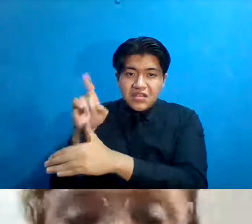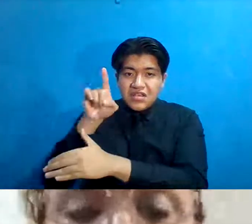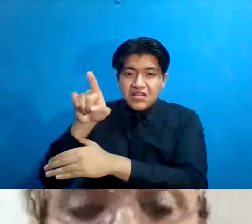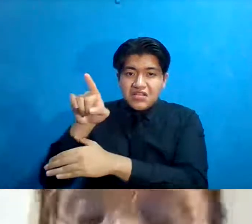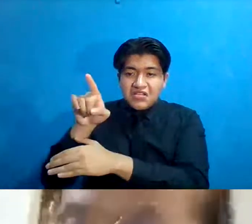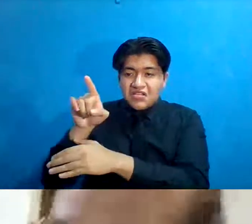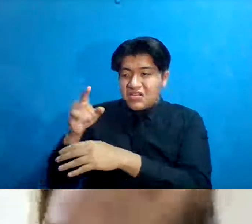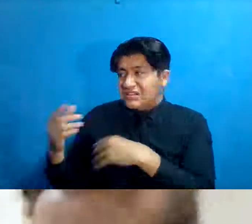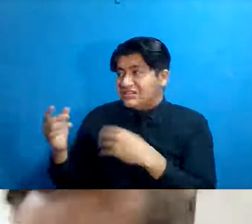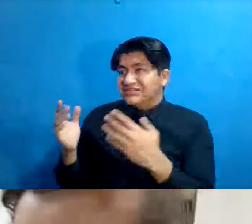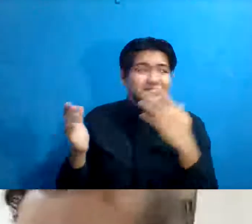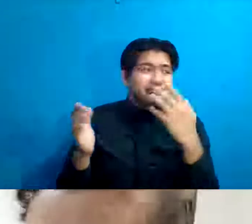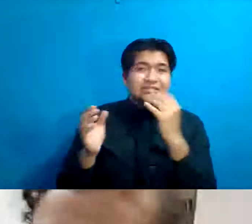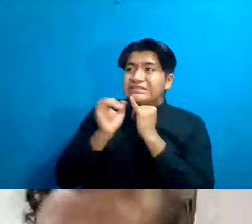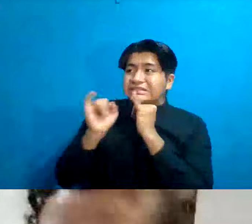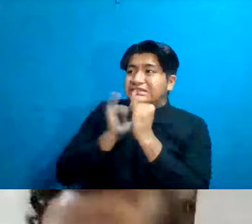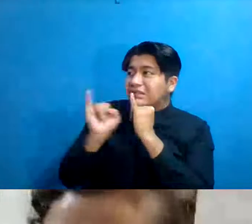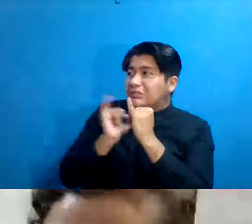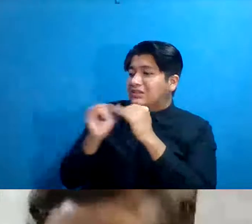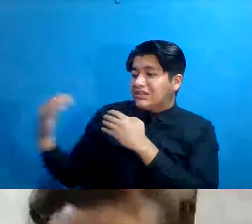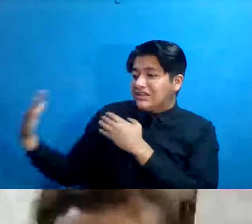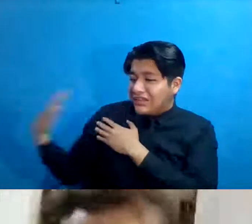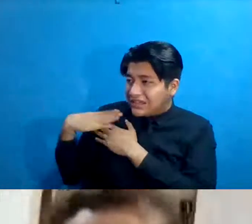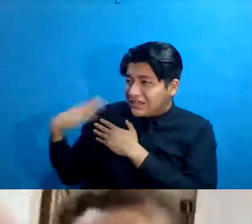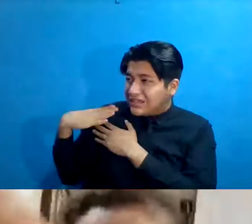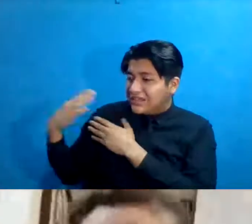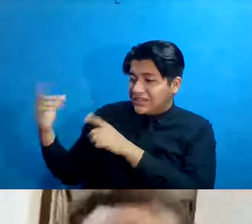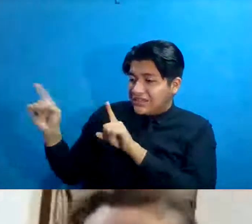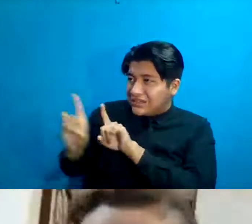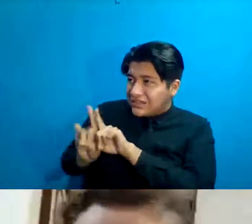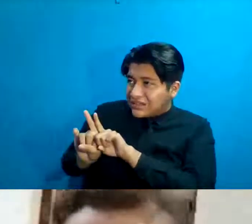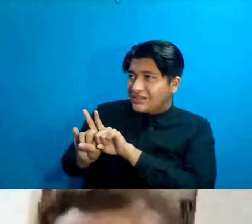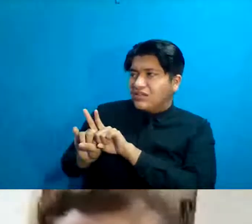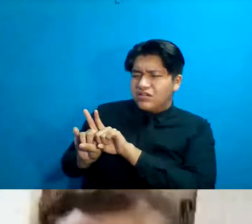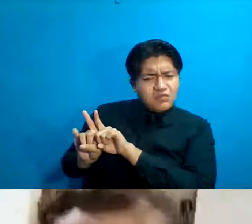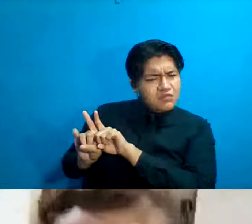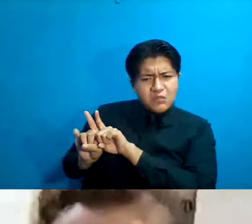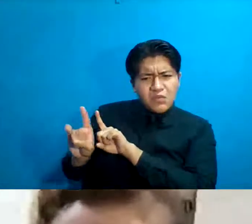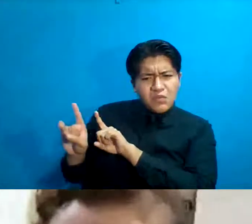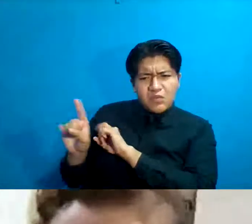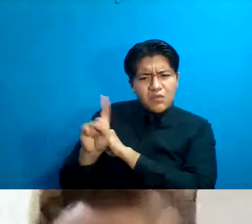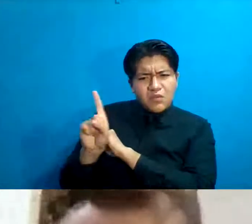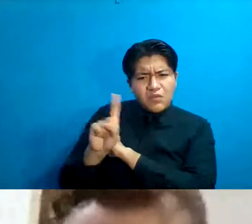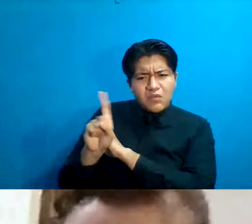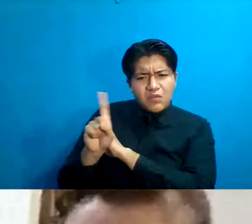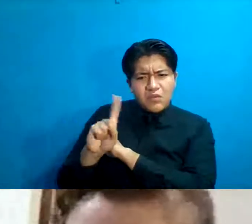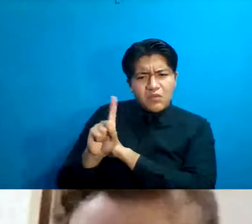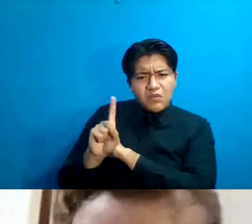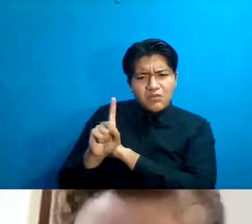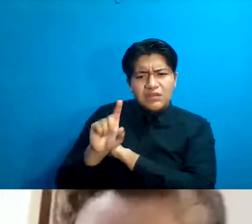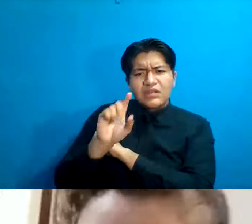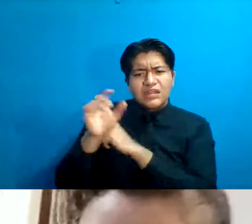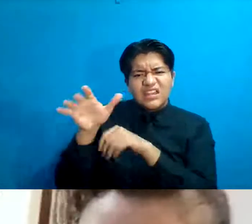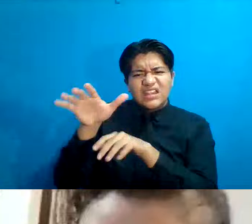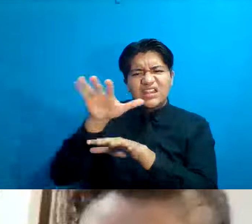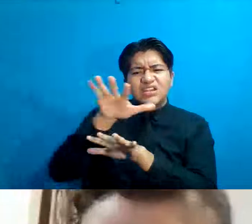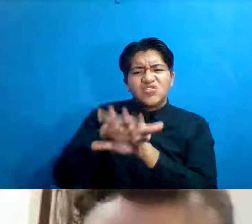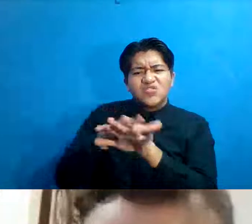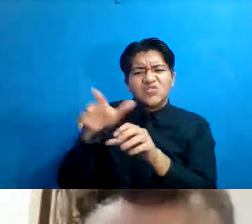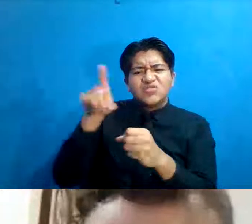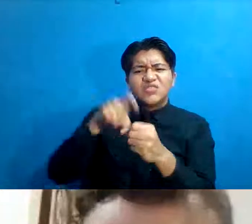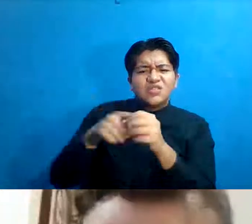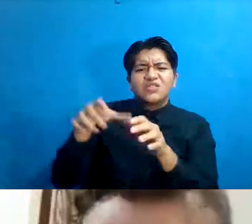a la mano al intérprete, que siempre esté con el intérprete. La inclusión sería que si el sordo